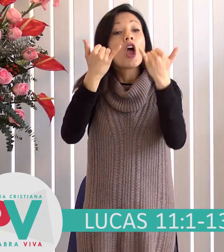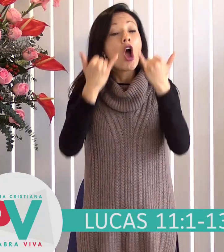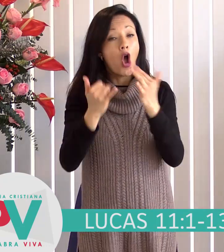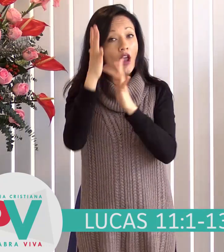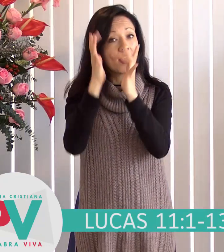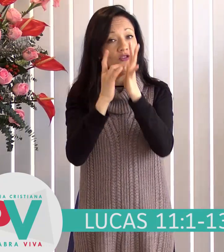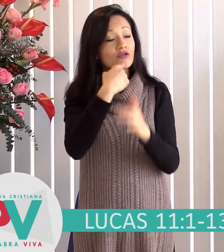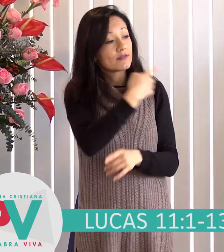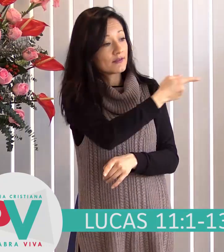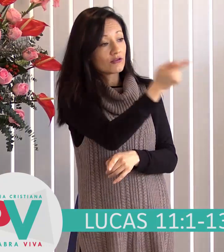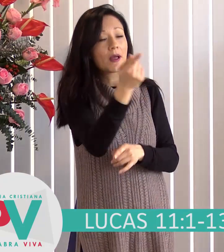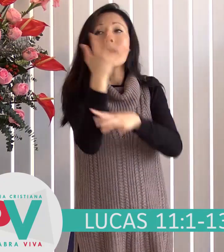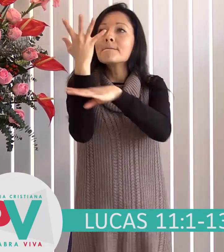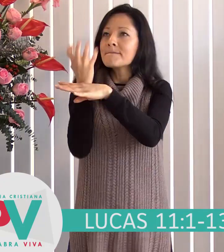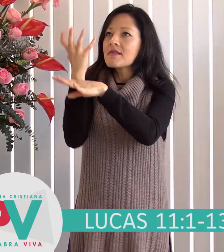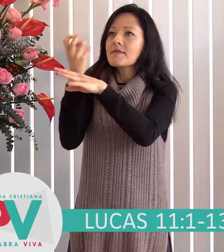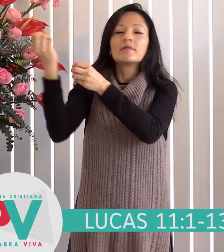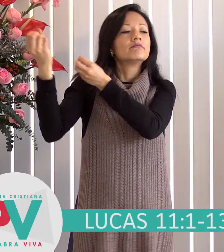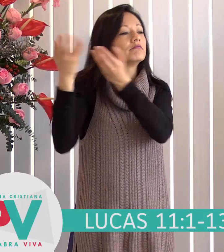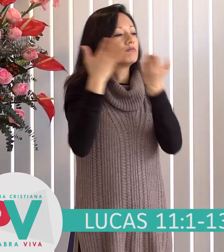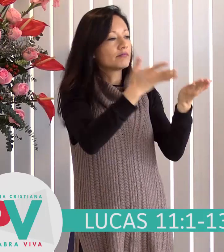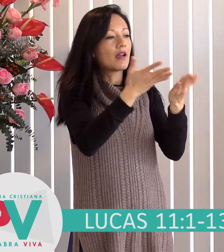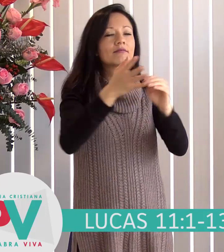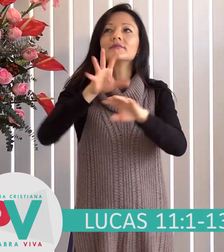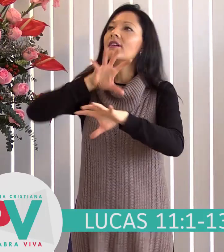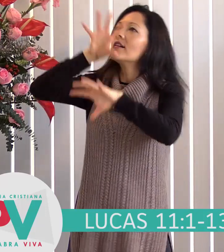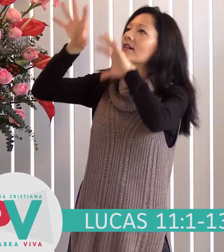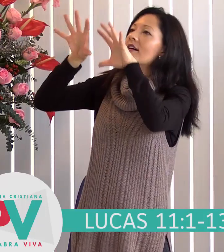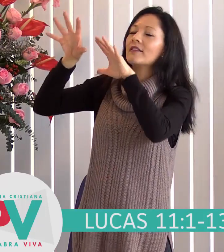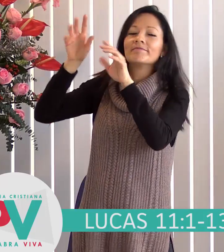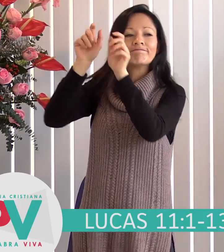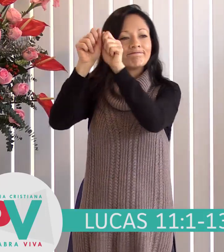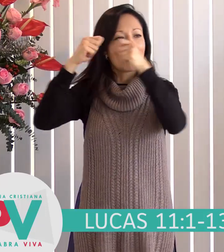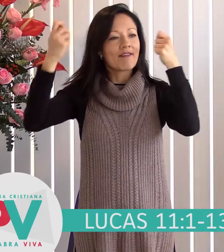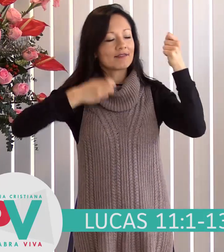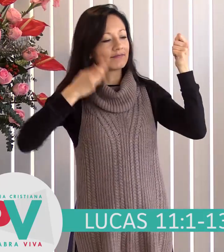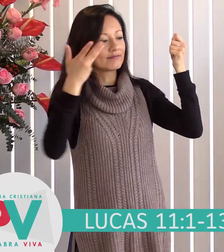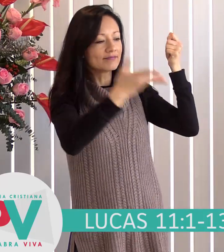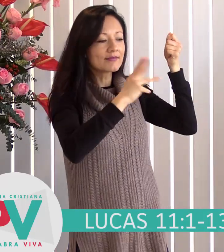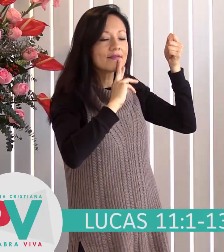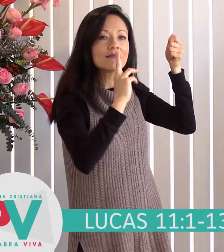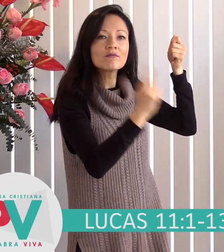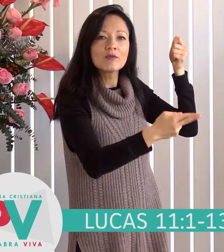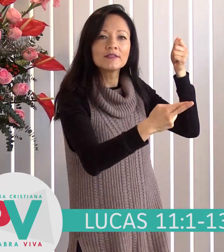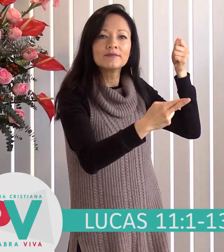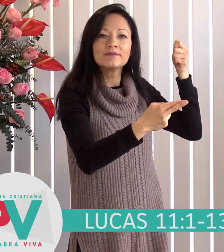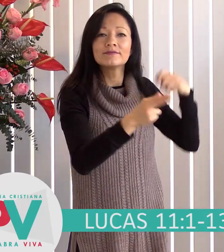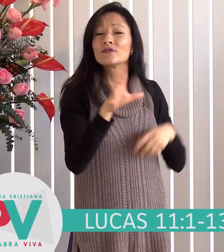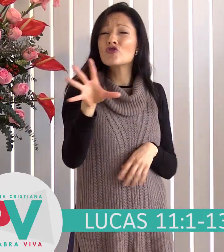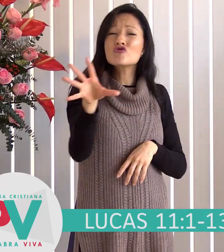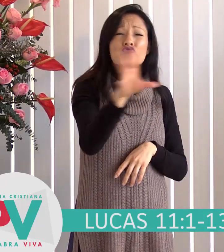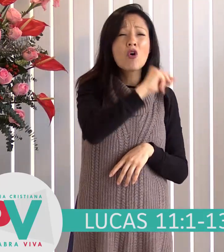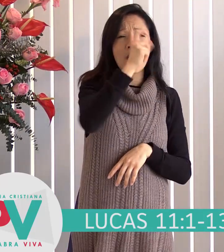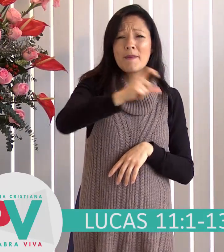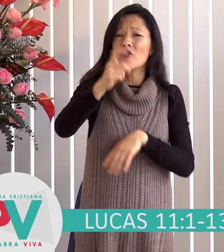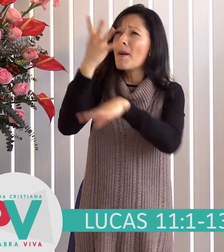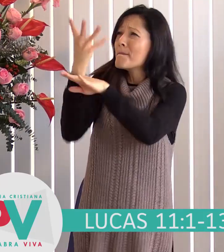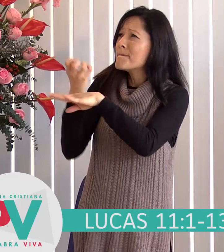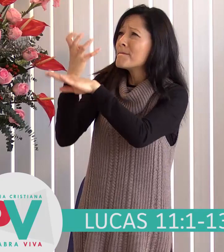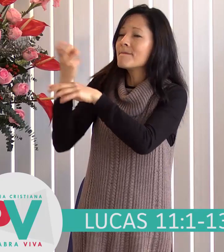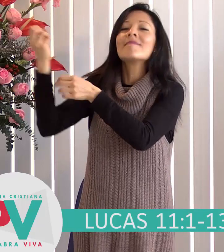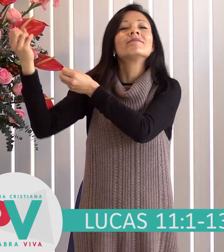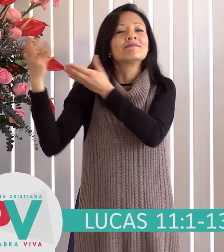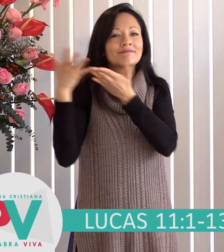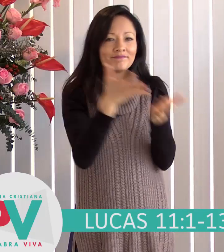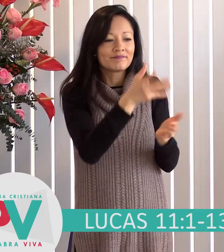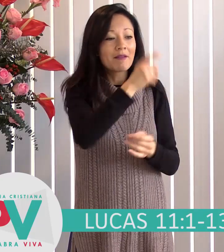dará, buscad y hallaréis, llamad y se os abrirá. Porque todo aquel que pide recibe, y el que